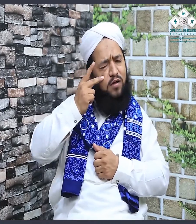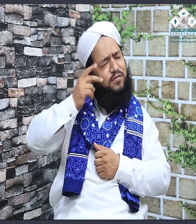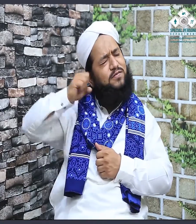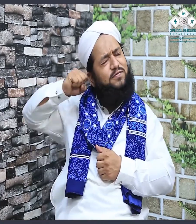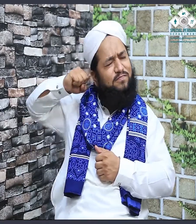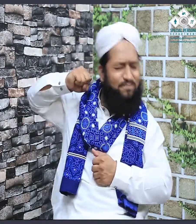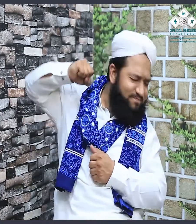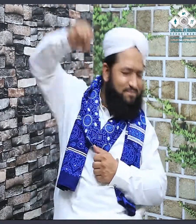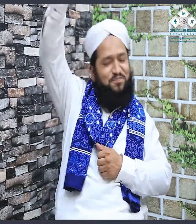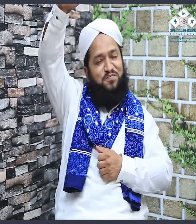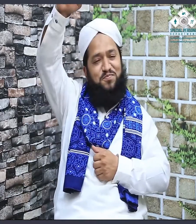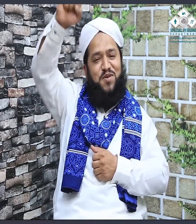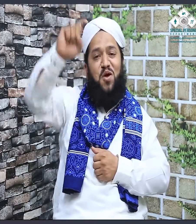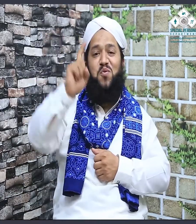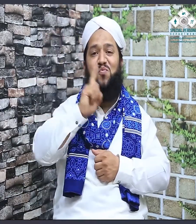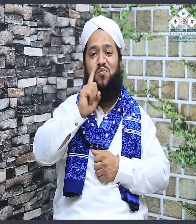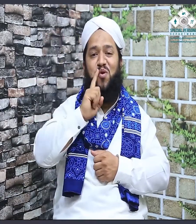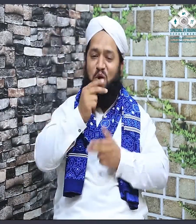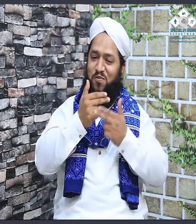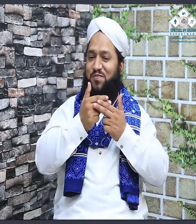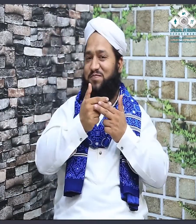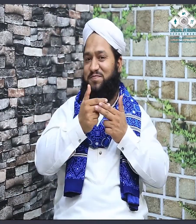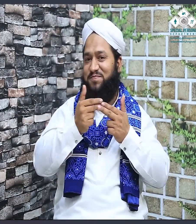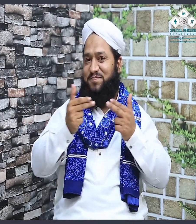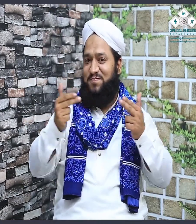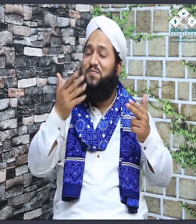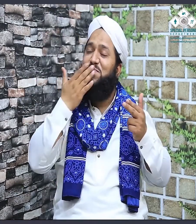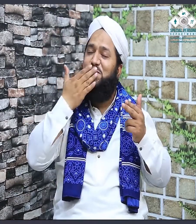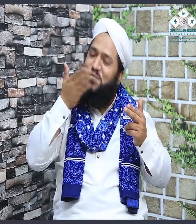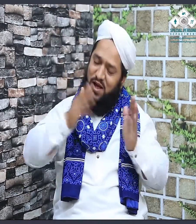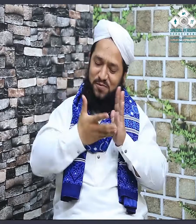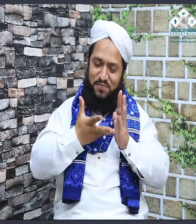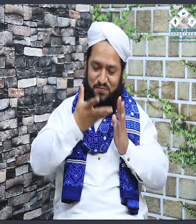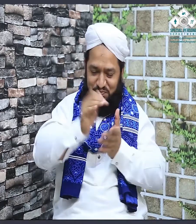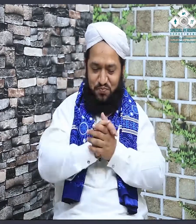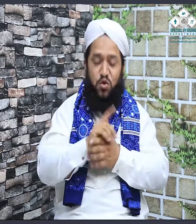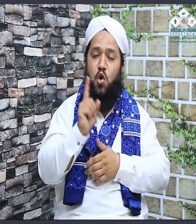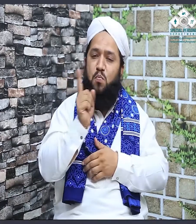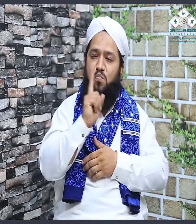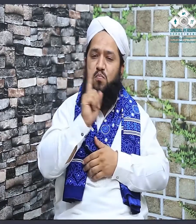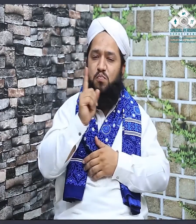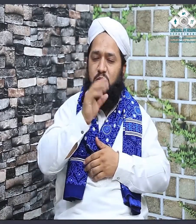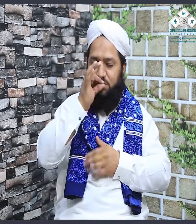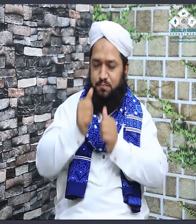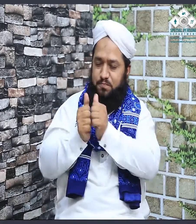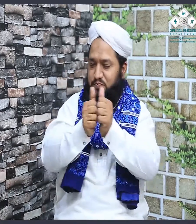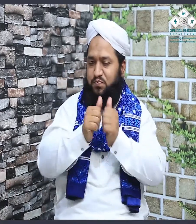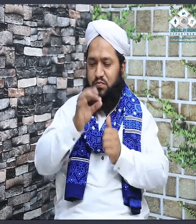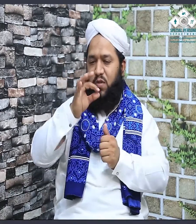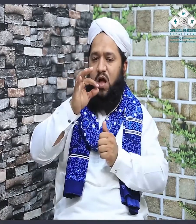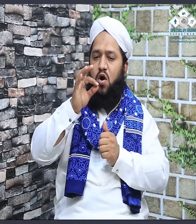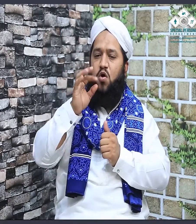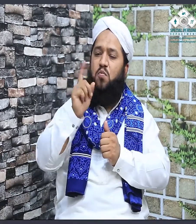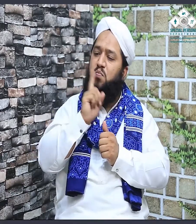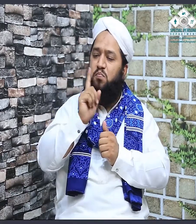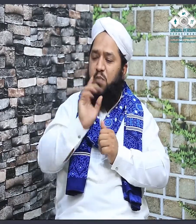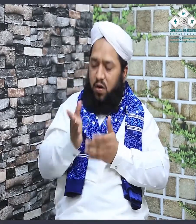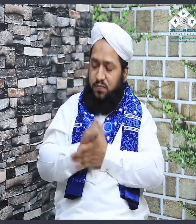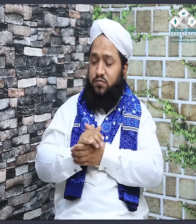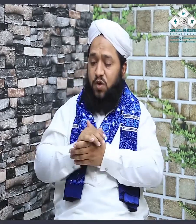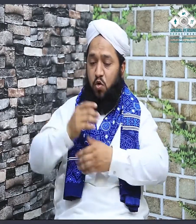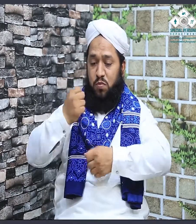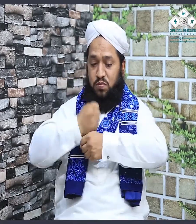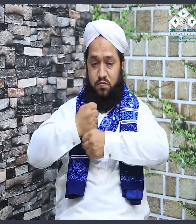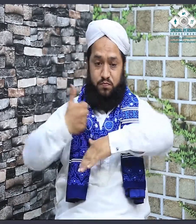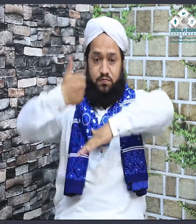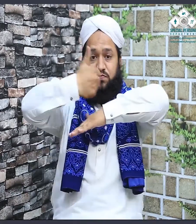اب وہ واقعہ کیا ہے, کیوں انہوں نے یہ سلوگن بلند کیا, کیوں یہ نعرہ لگایا؟ حضرت عمر کا دور تھا اور آپ کی دور حکومت میں